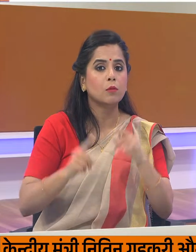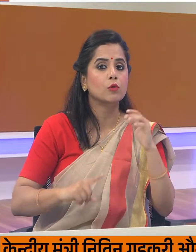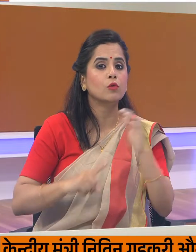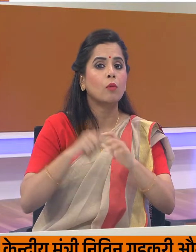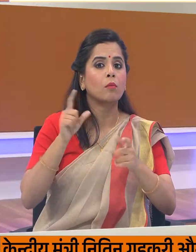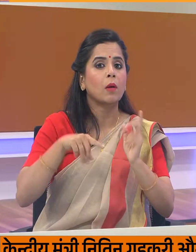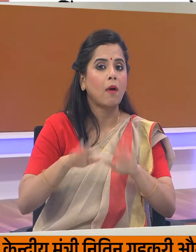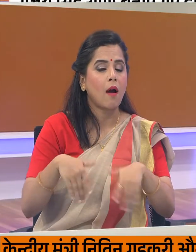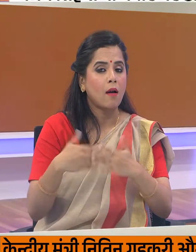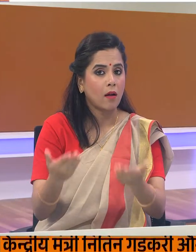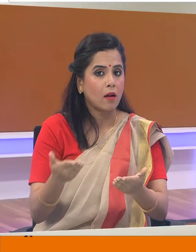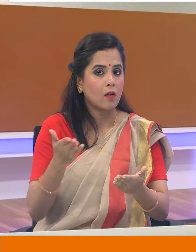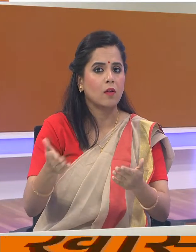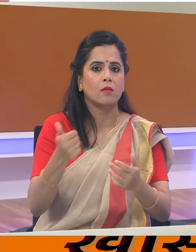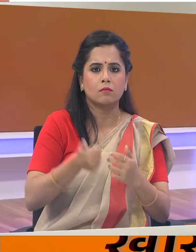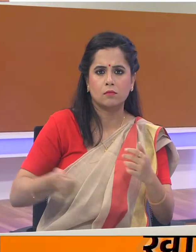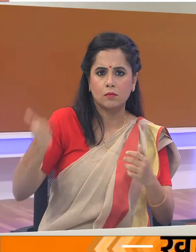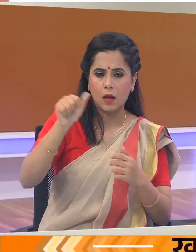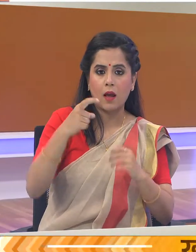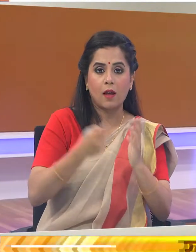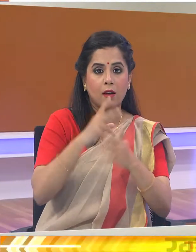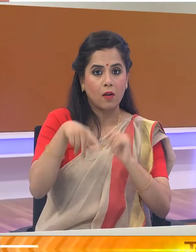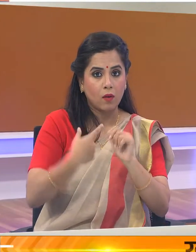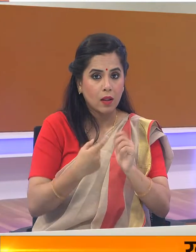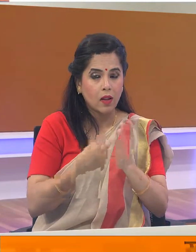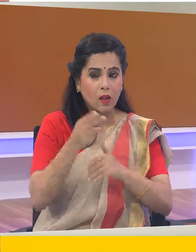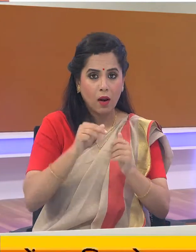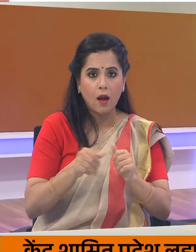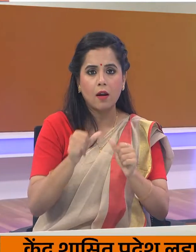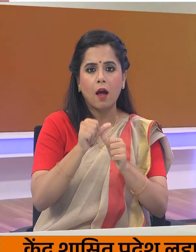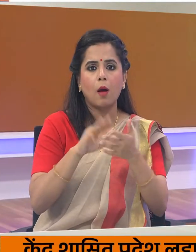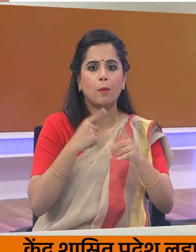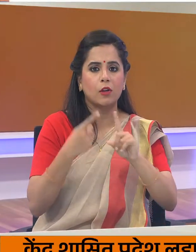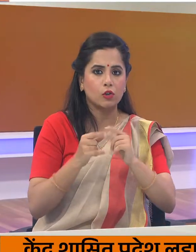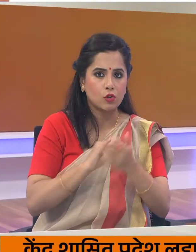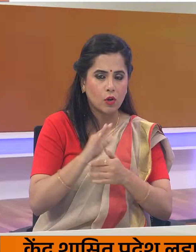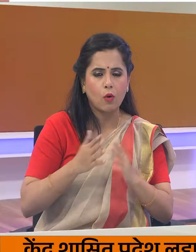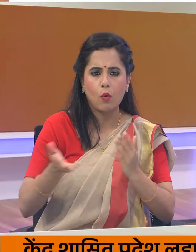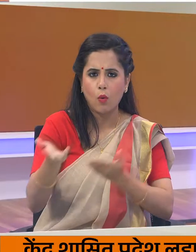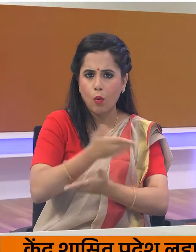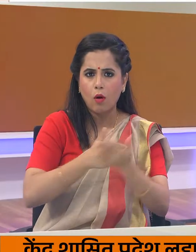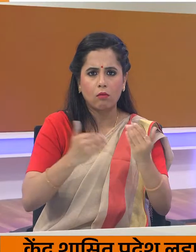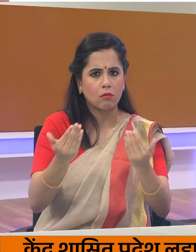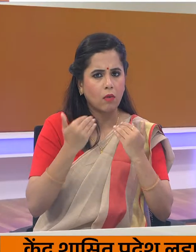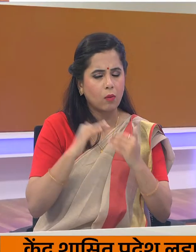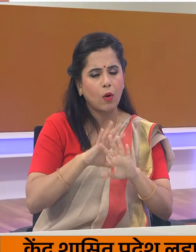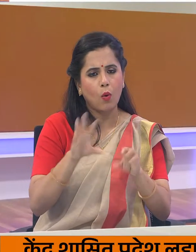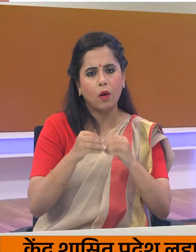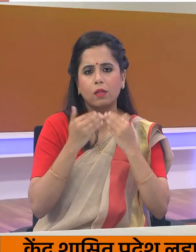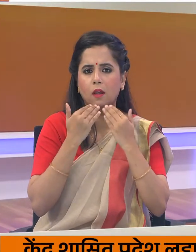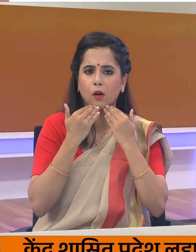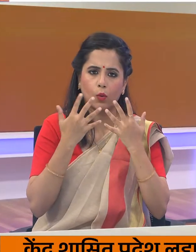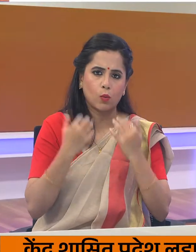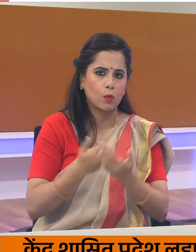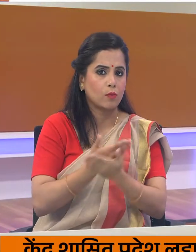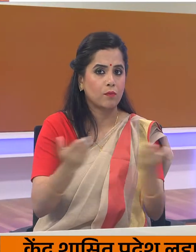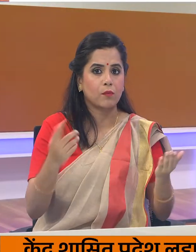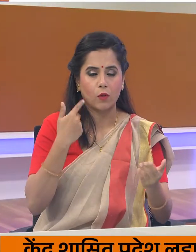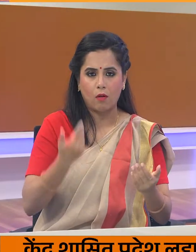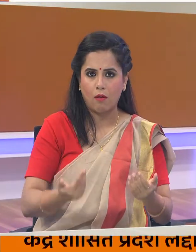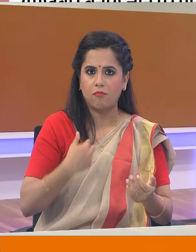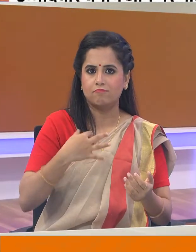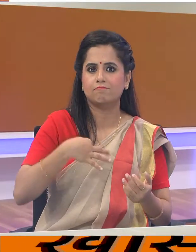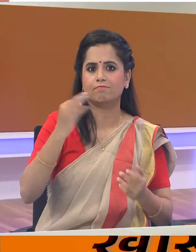जिसमें हमारे अध्यक्ष हैं रविंदर रैना जी हैं, अमित शाह जी हैं, उन सबका योगदान है। मैं सारी पार्टी का धन्यवाद करना चाहता हूँ कि जिन्होंने मुझे इस लायक